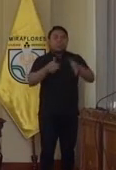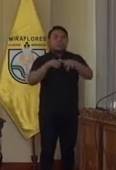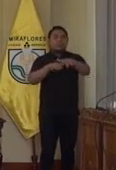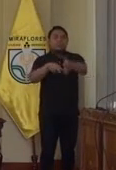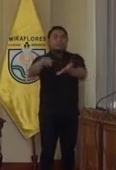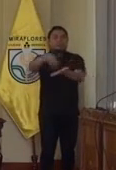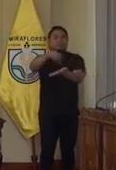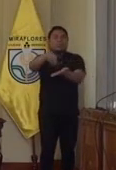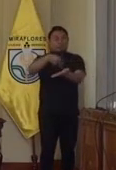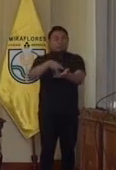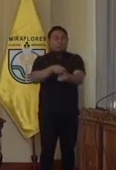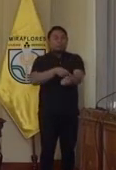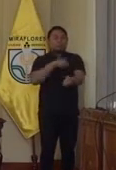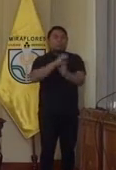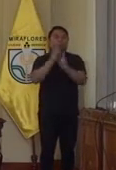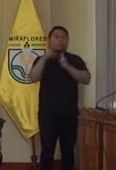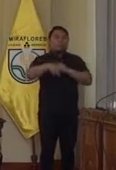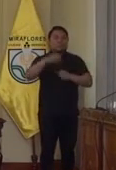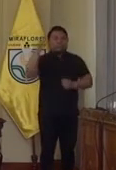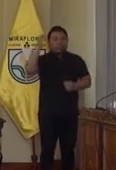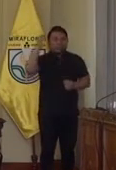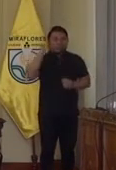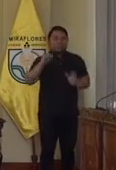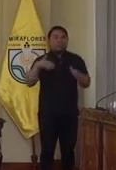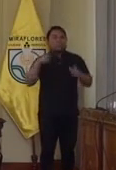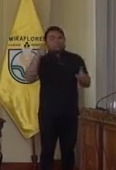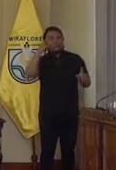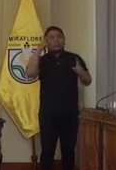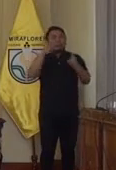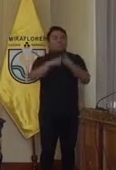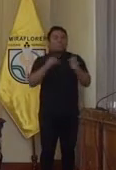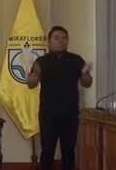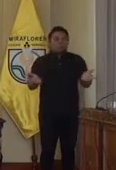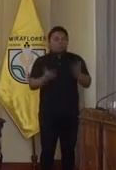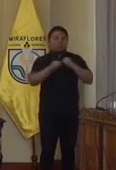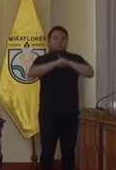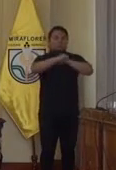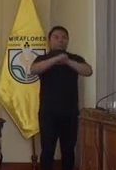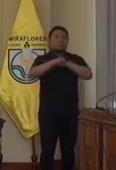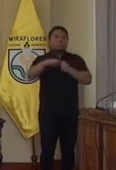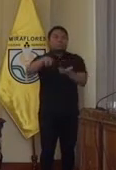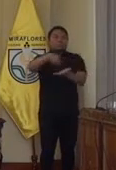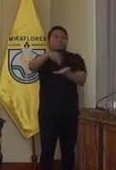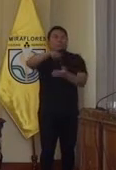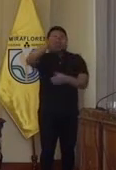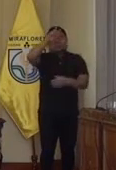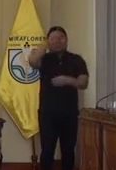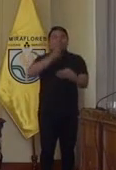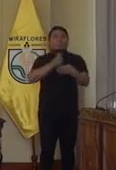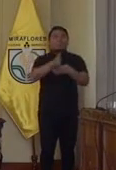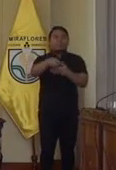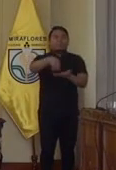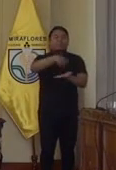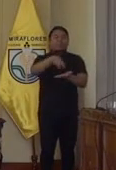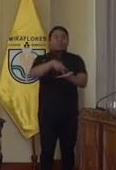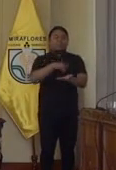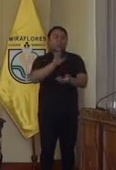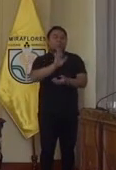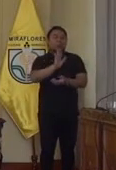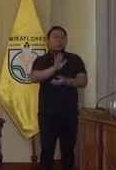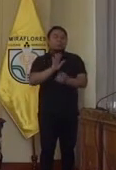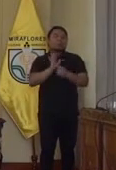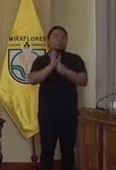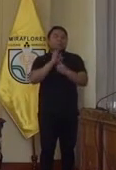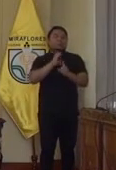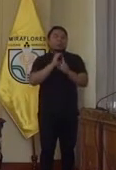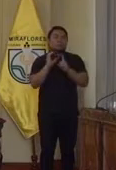danzas típicas en Miraflores, con la finalidad de promover y difundir el folclor peruano a través de sus danzas típicas y